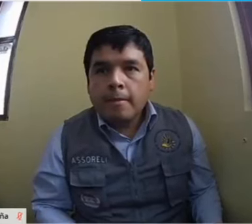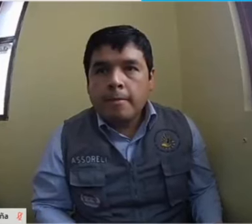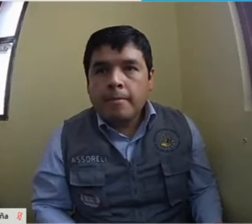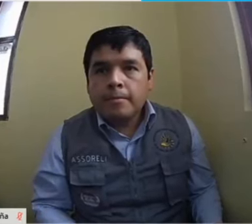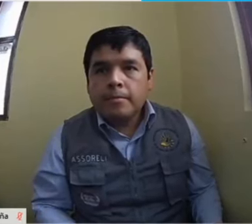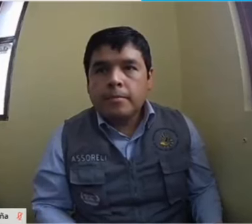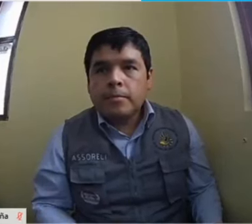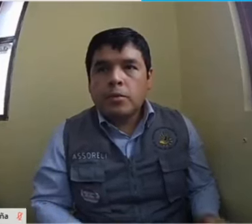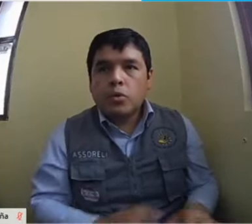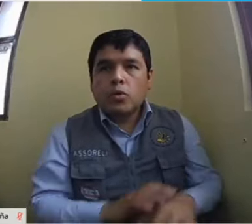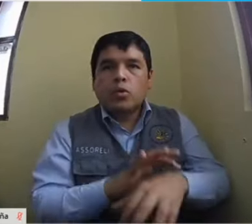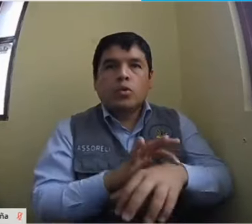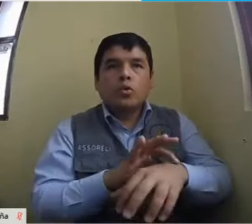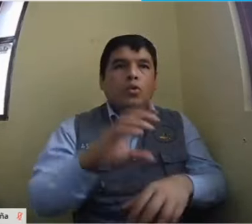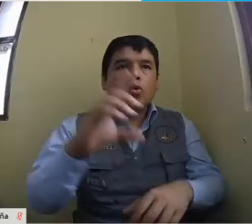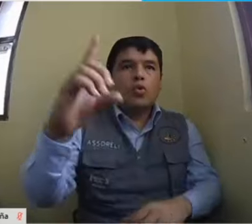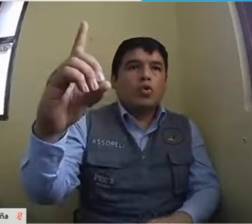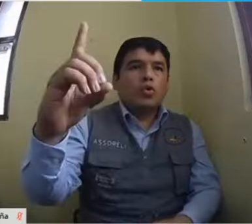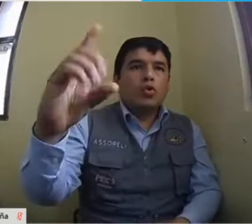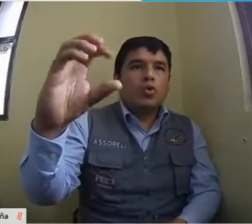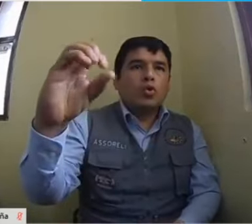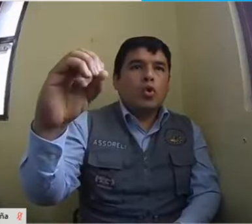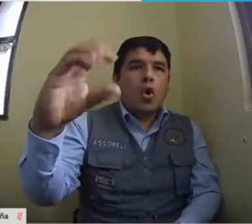Sí, en breve estamos generando el acceso al Classroom.